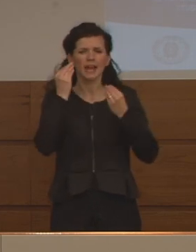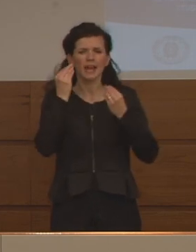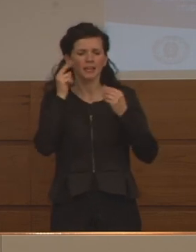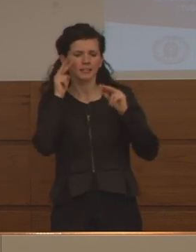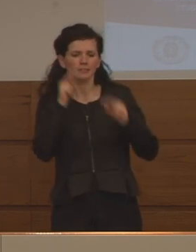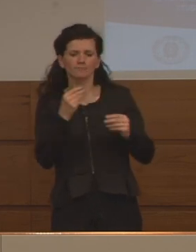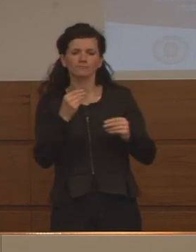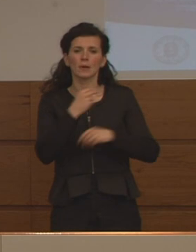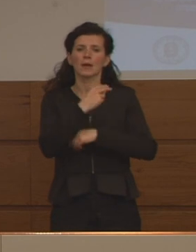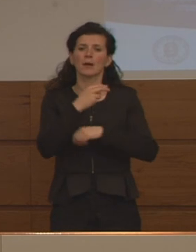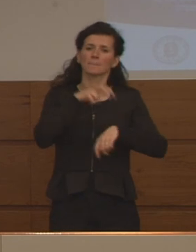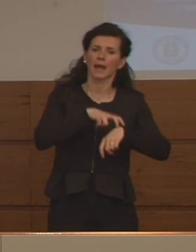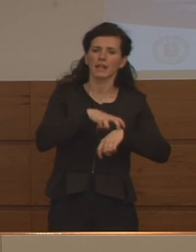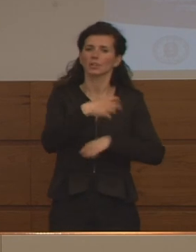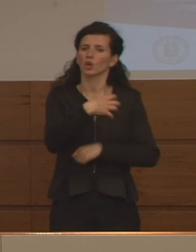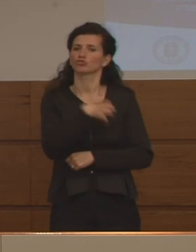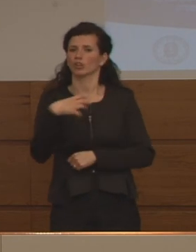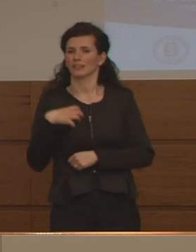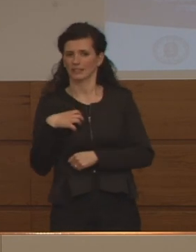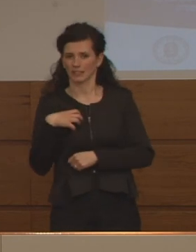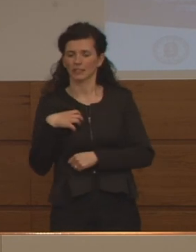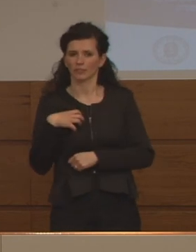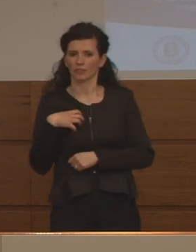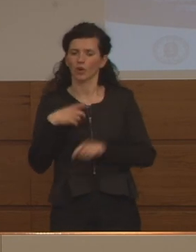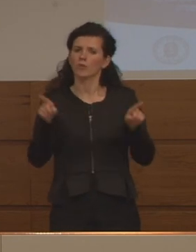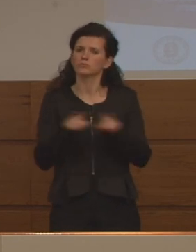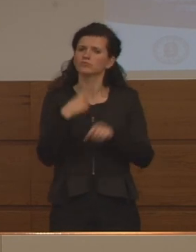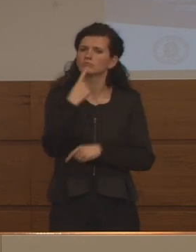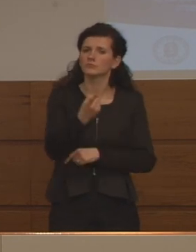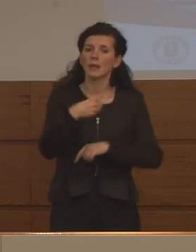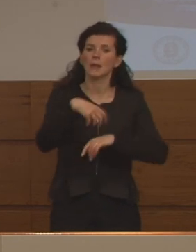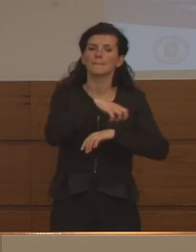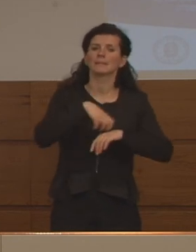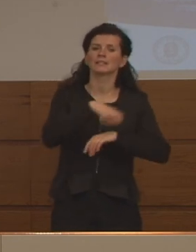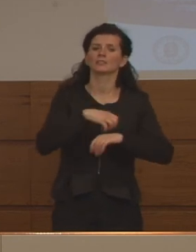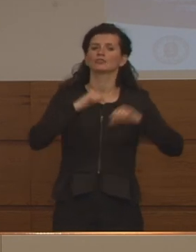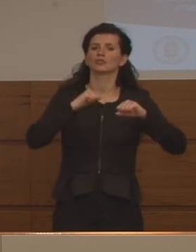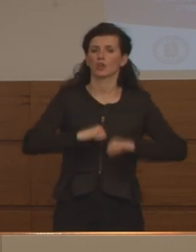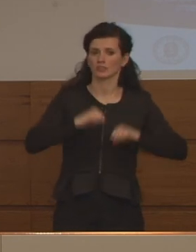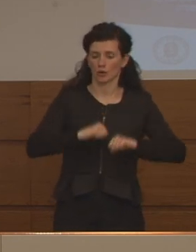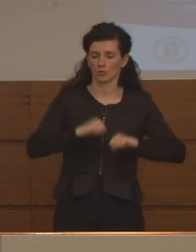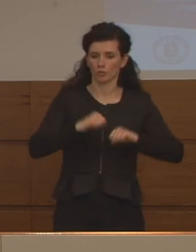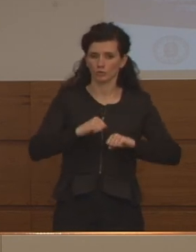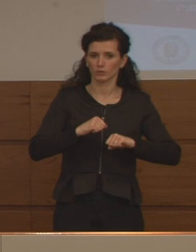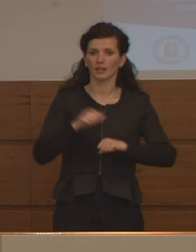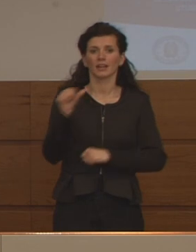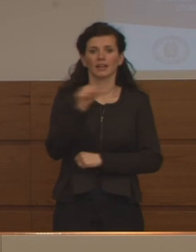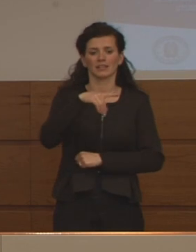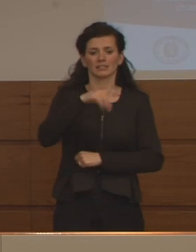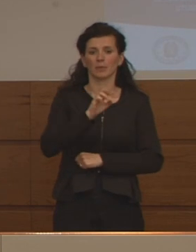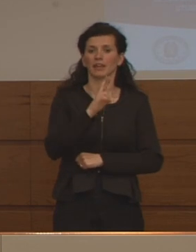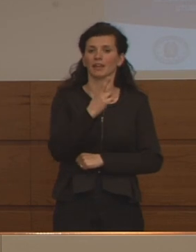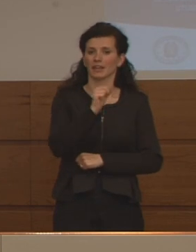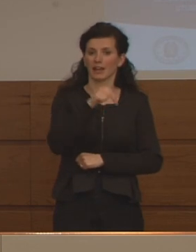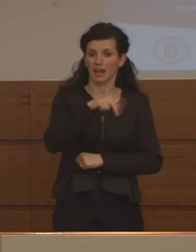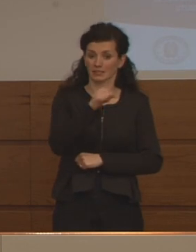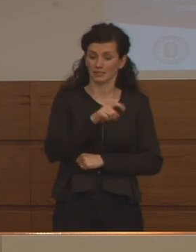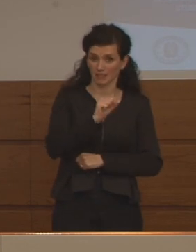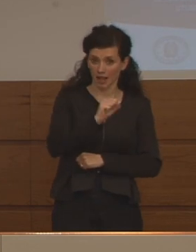quanto affermato sia il ministro della salute l'onorevole speranza sia il